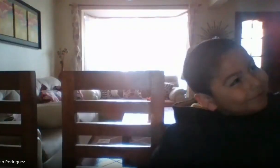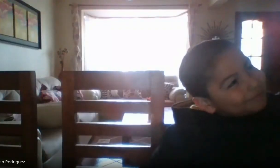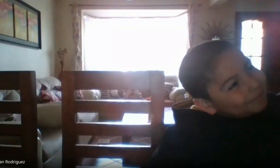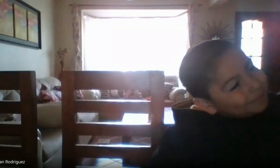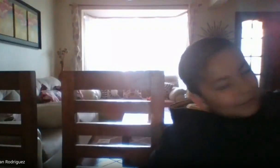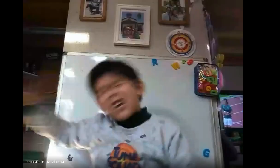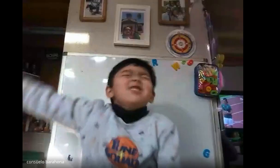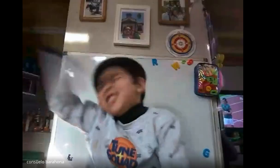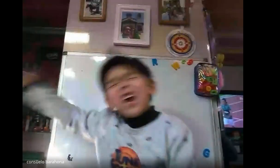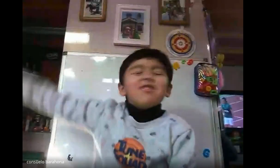Chao.